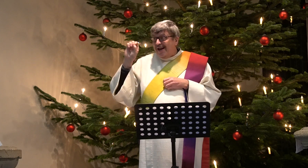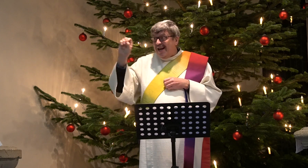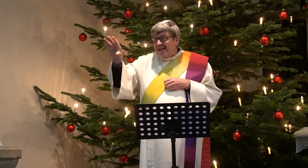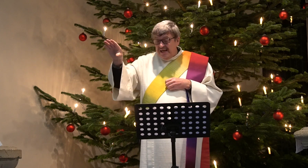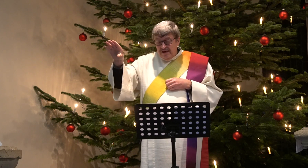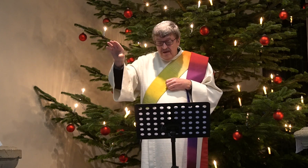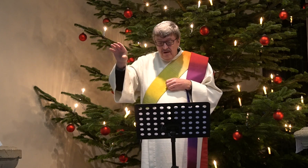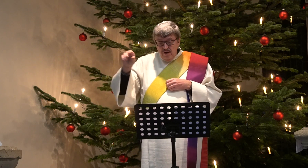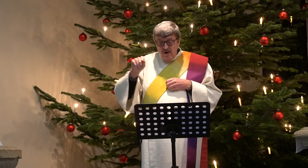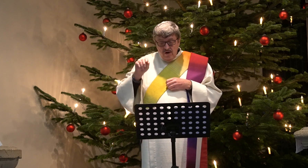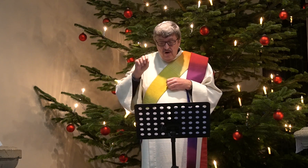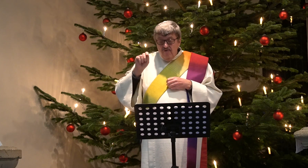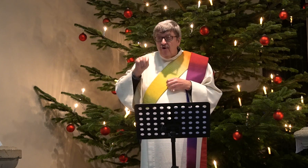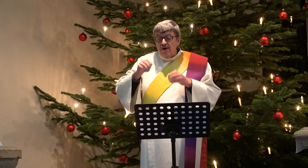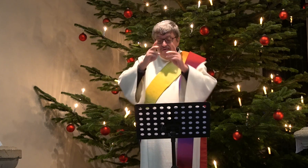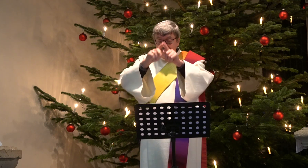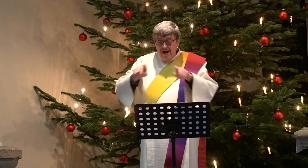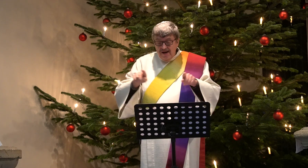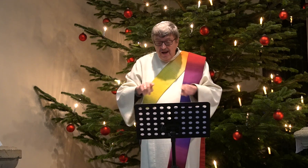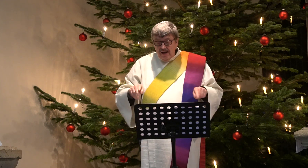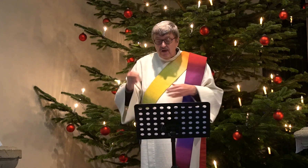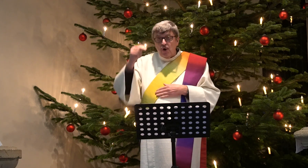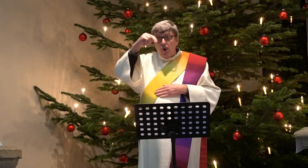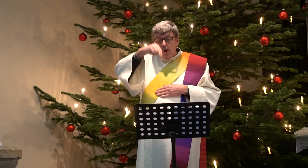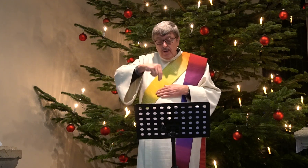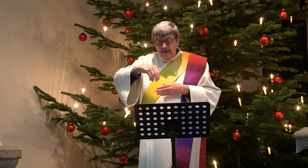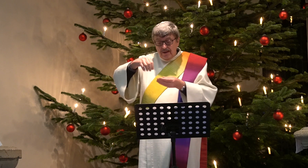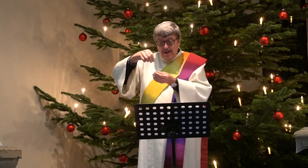Wir zünden heute das Licht von Weihnachten an